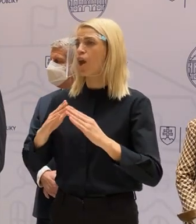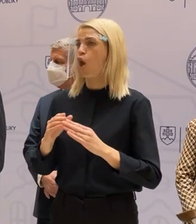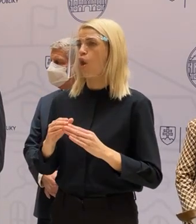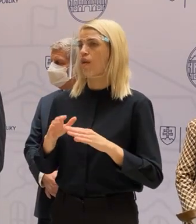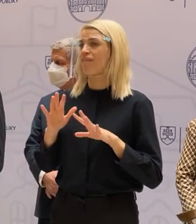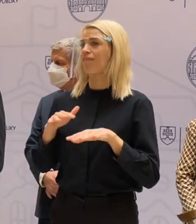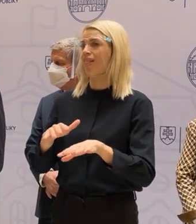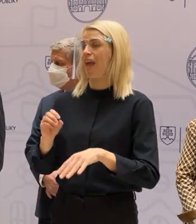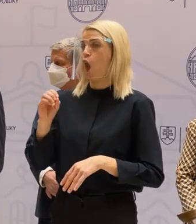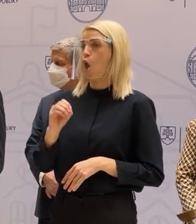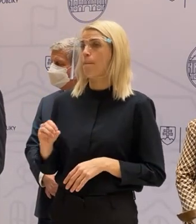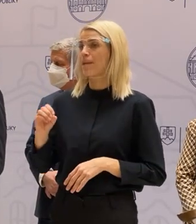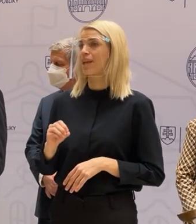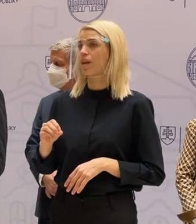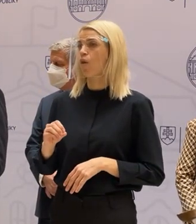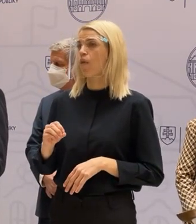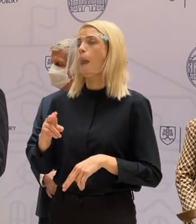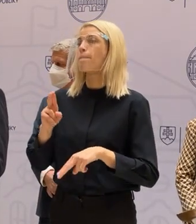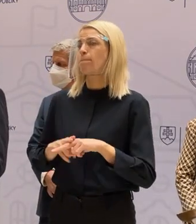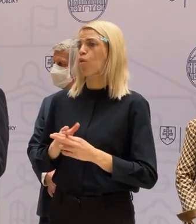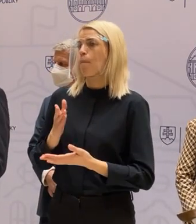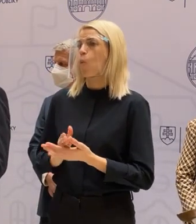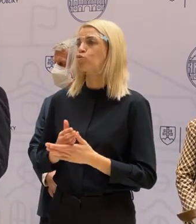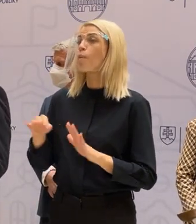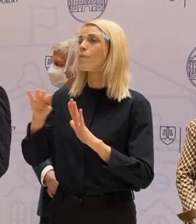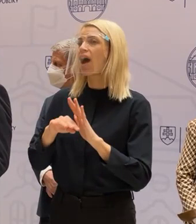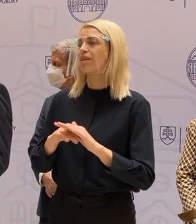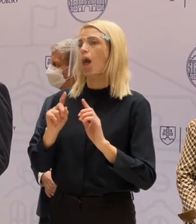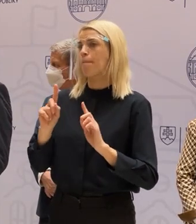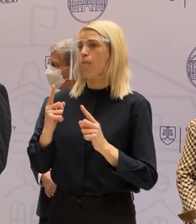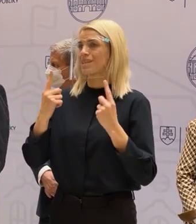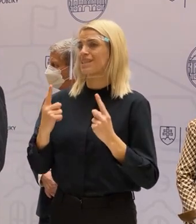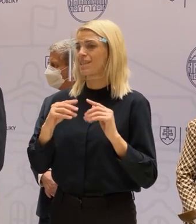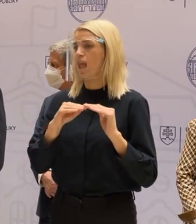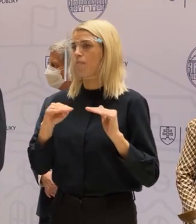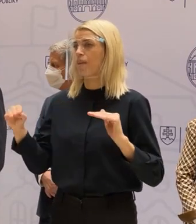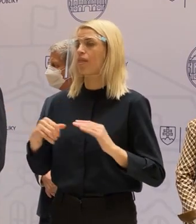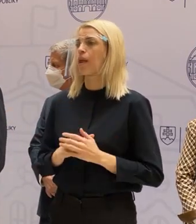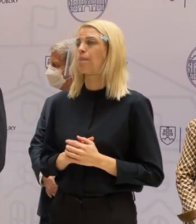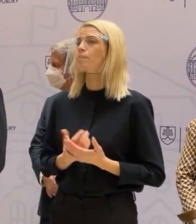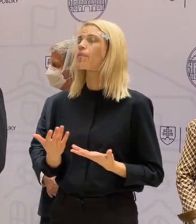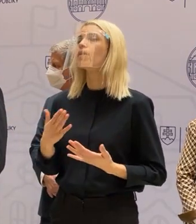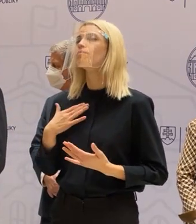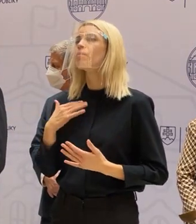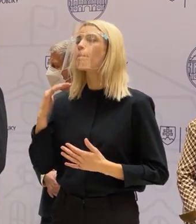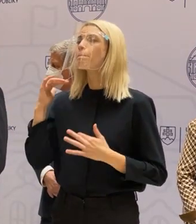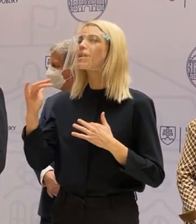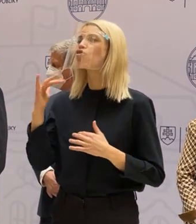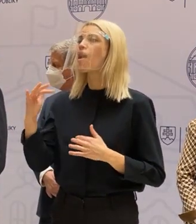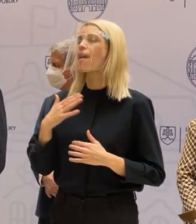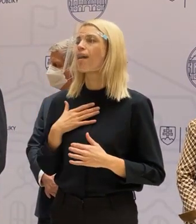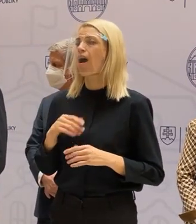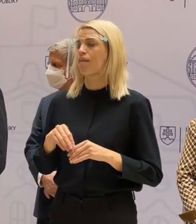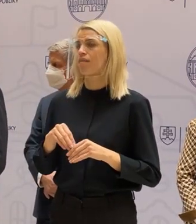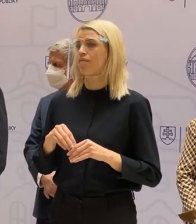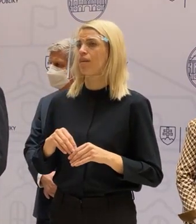by mali byť čo možno najstabilnejšie tieto pravidlá. Základná myšlienka je, že všetky